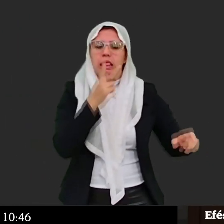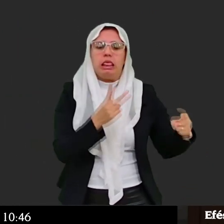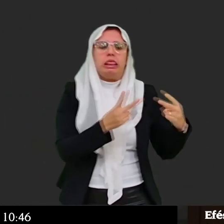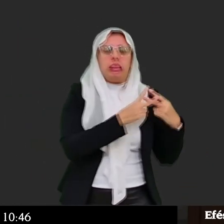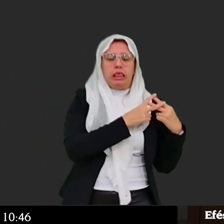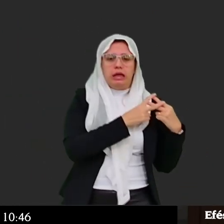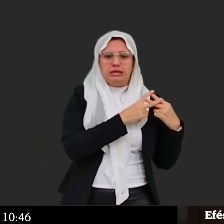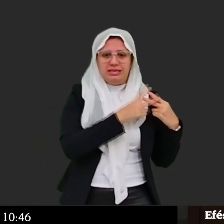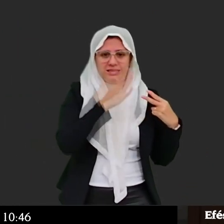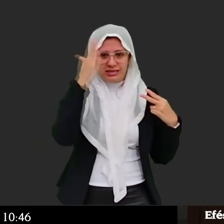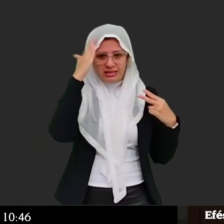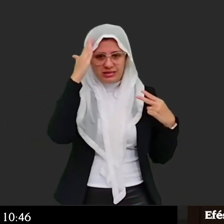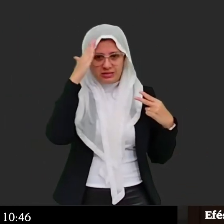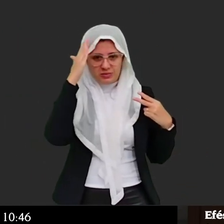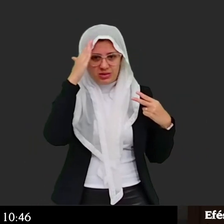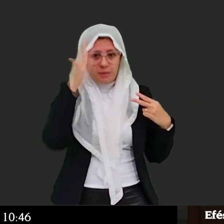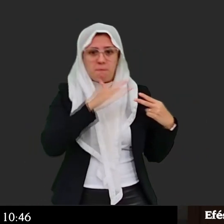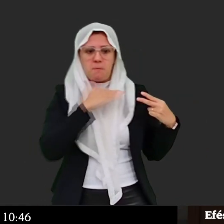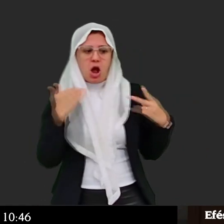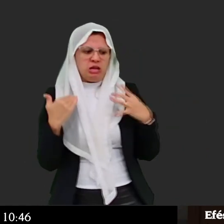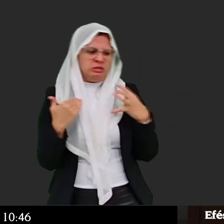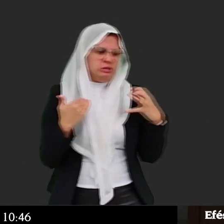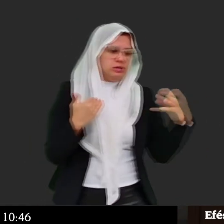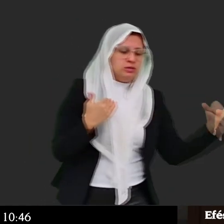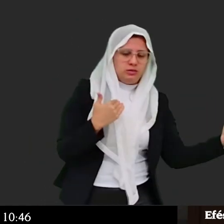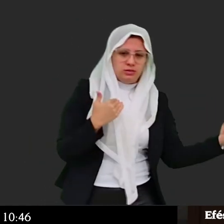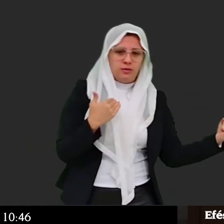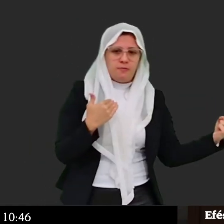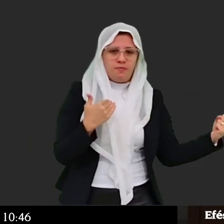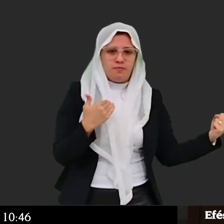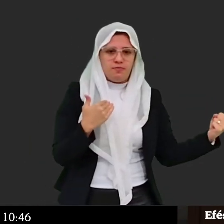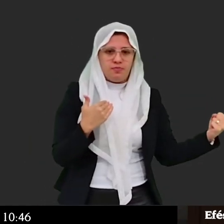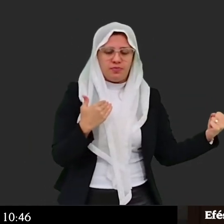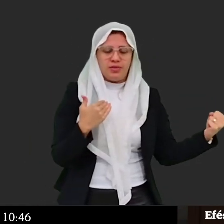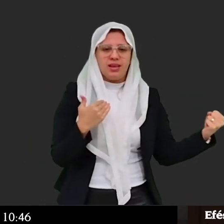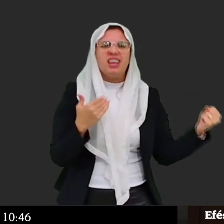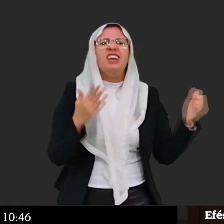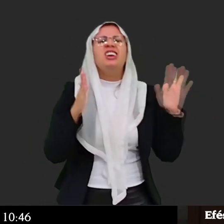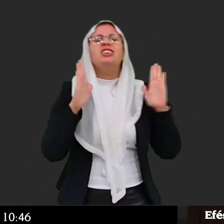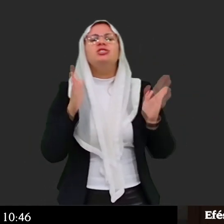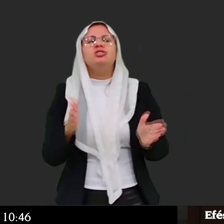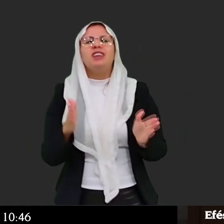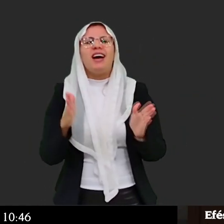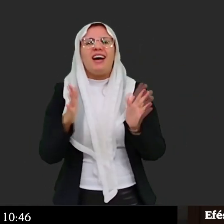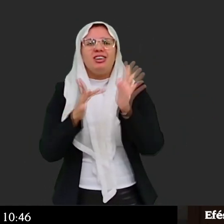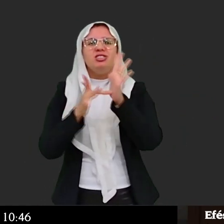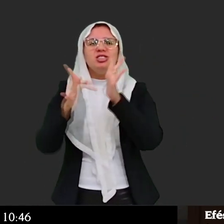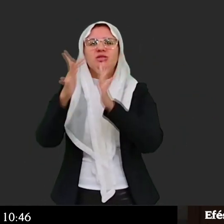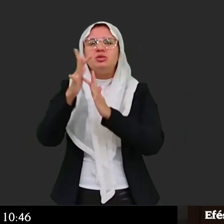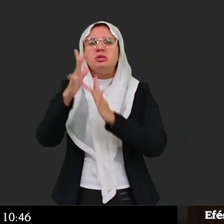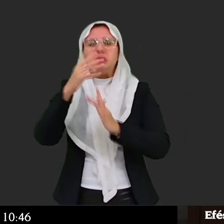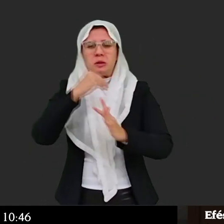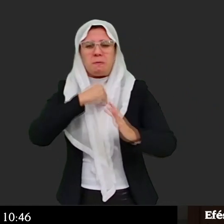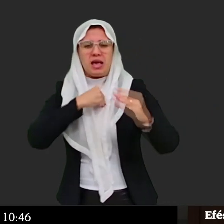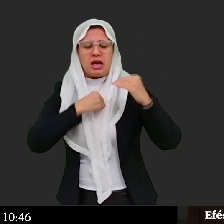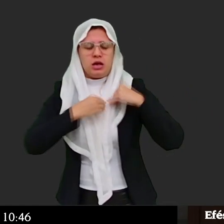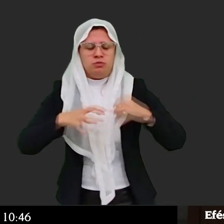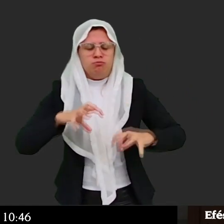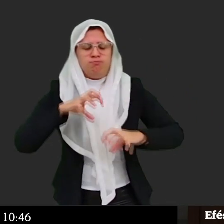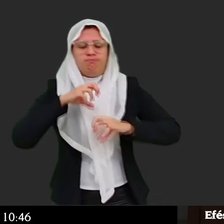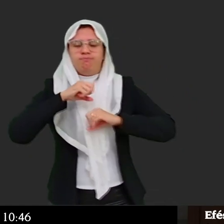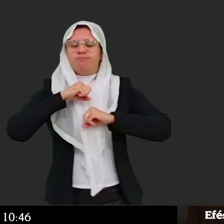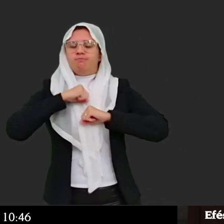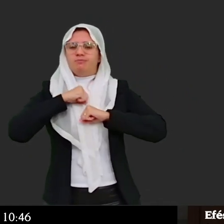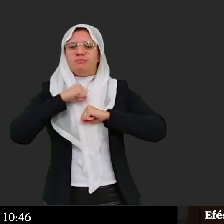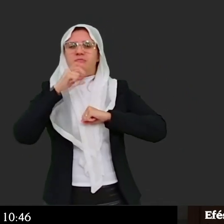é o cativeiro. E ele levou o cativo, isto é, prendeu, tirou o poder do pecado, isolou o